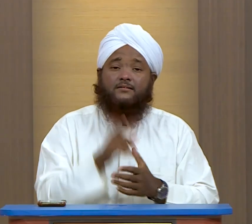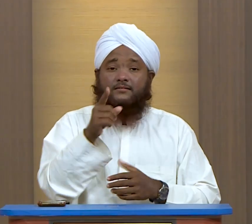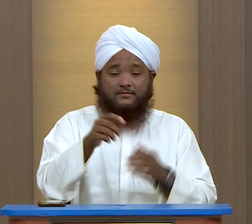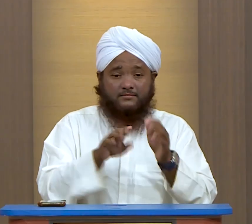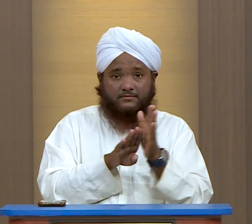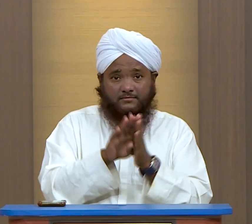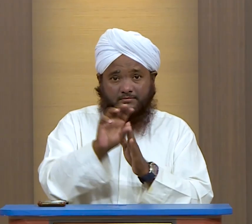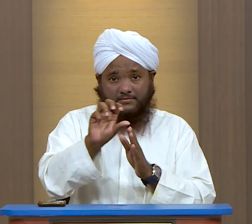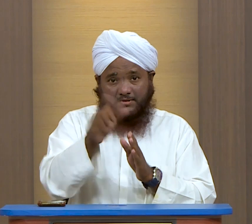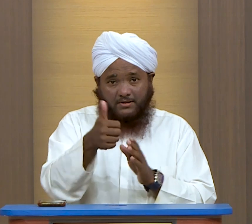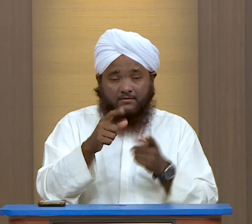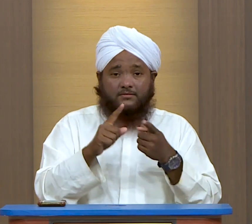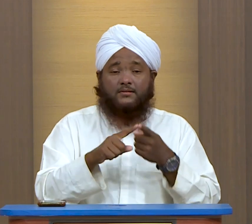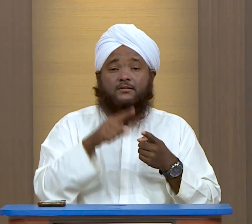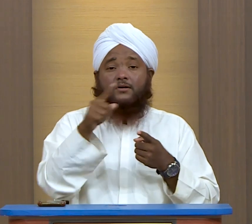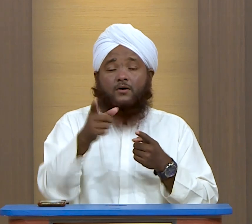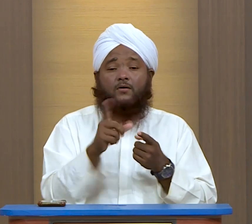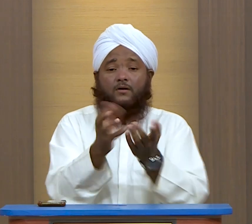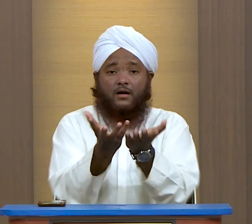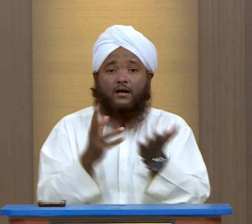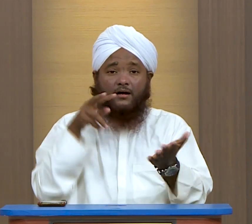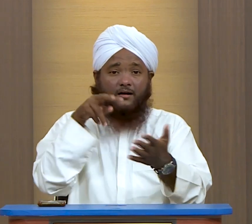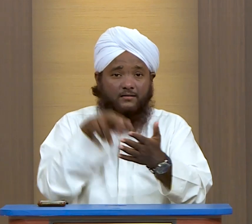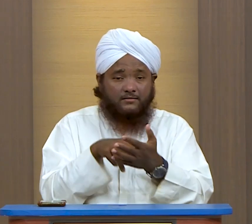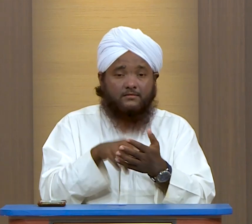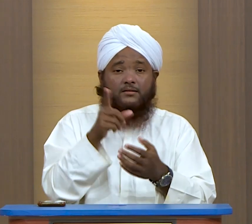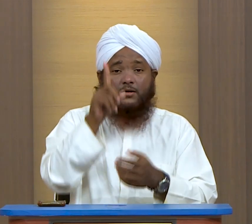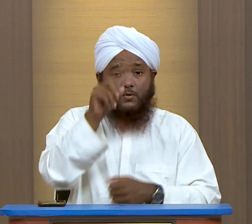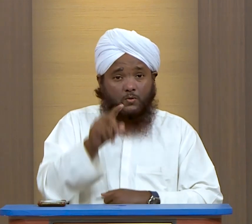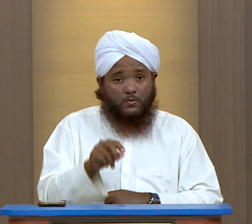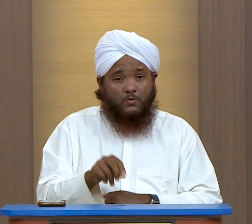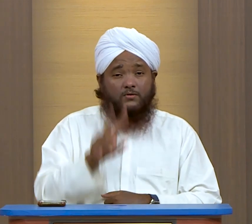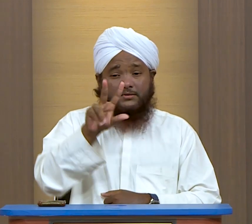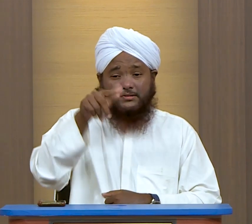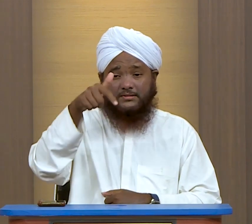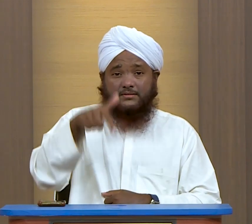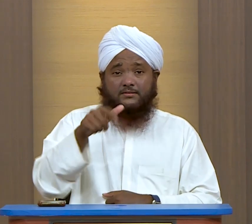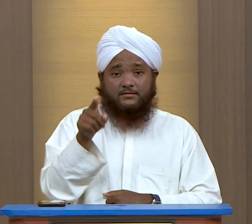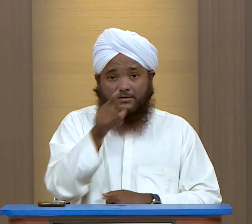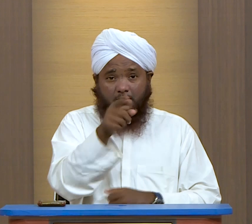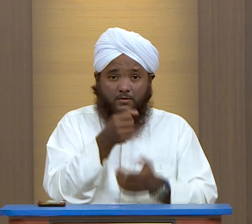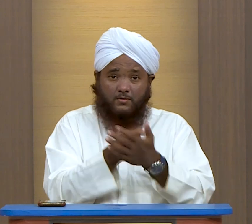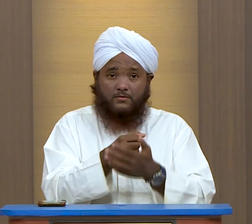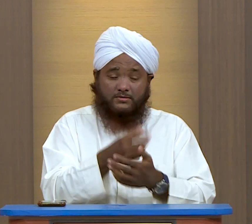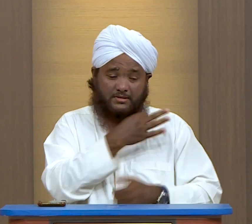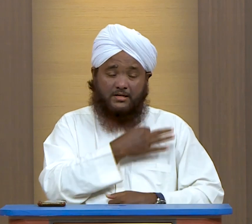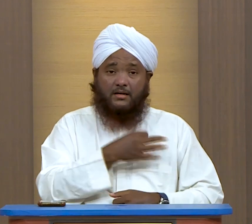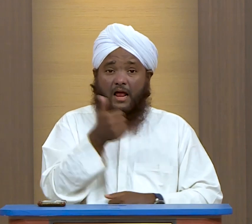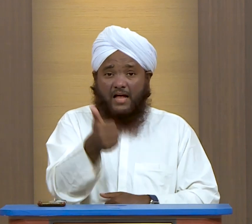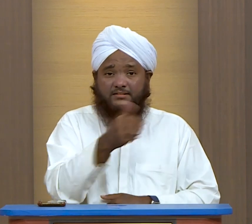زندگی گزارنے اور آخرت سنوارنے کے لیے روزانہ اپنے اعمال کا جائزہ کرتے ہوئے نیک اعمال کے رسالے میں دیے